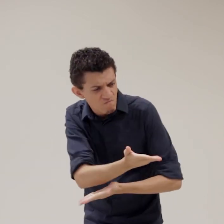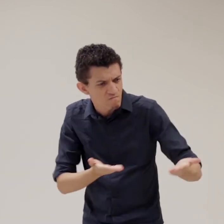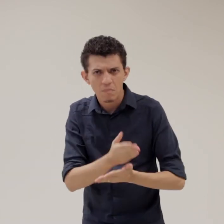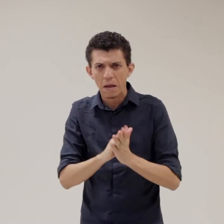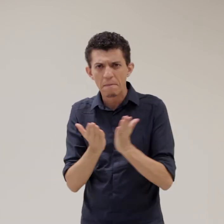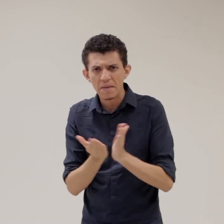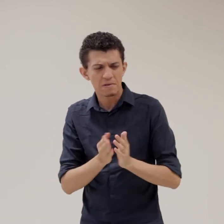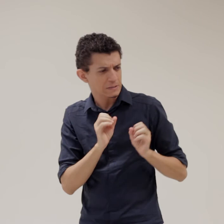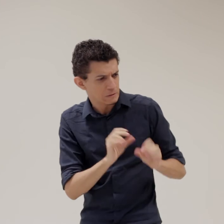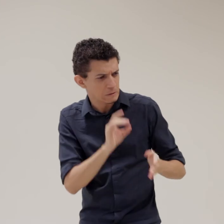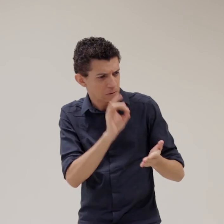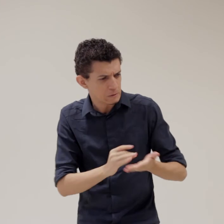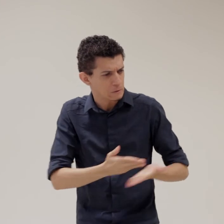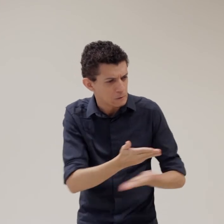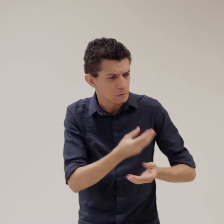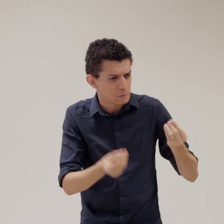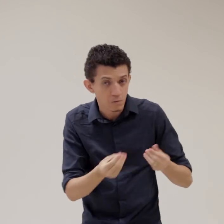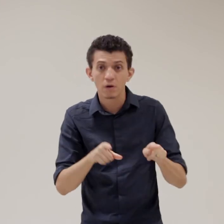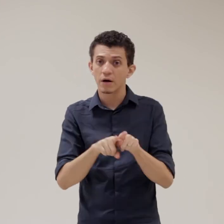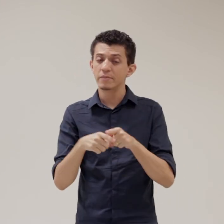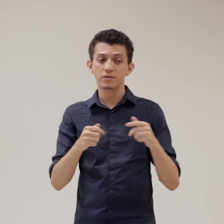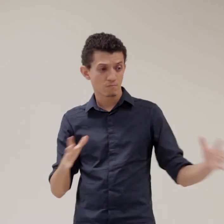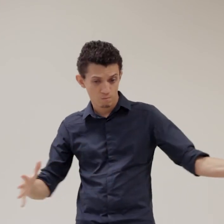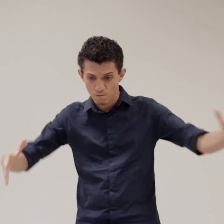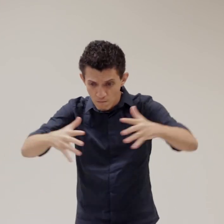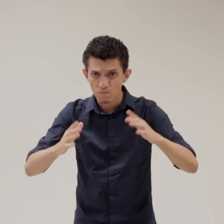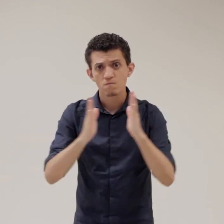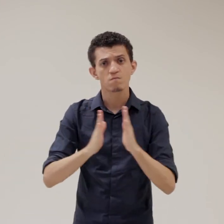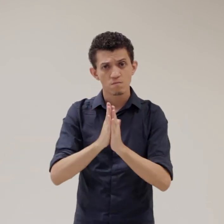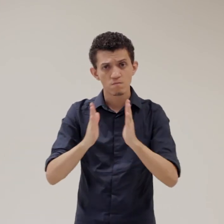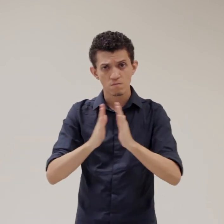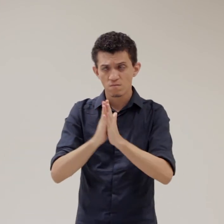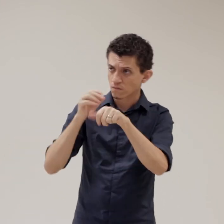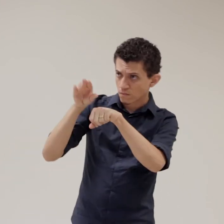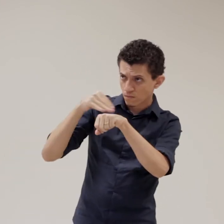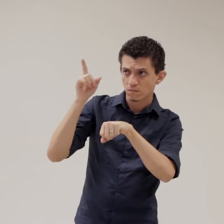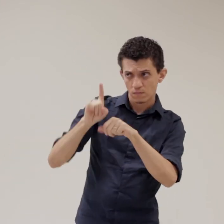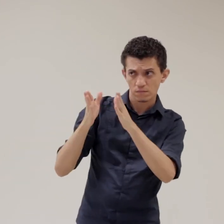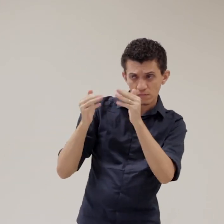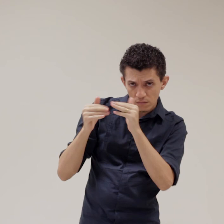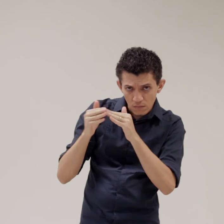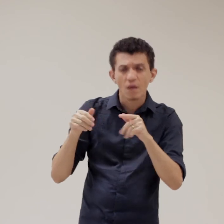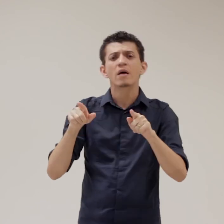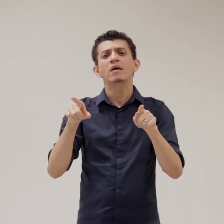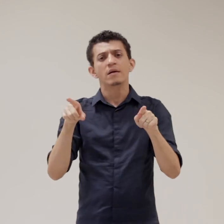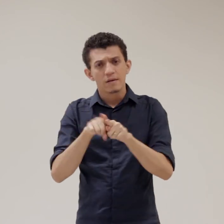sem falar no preparo adequado para os diversos casos de pessoas que têm sua vocação despertada para atuar com esse segmento, tanto os que